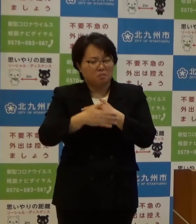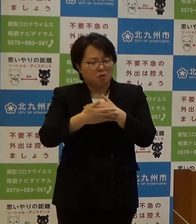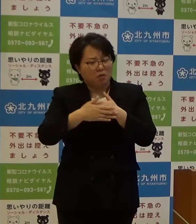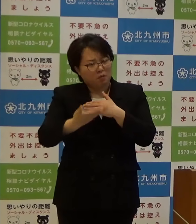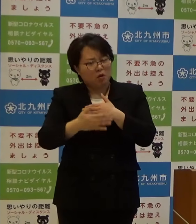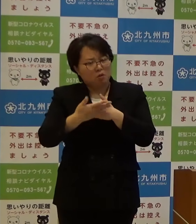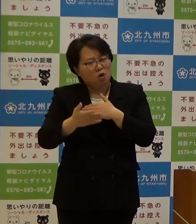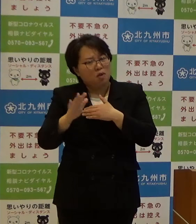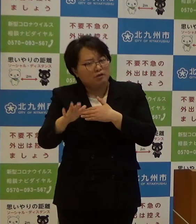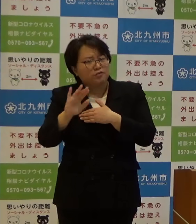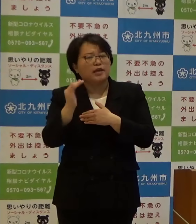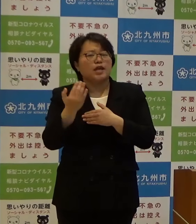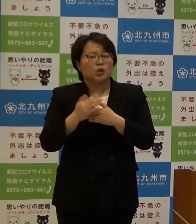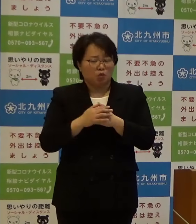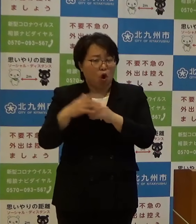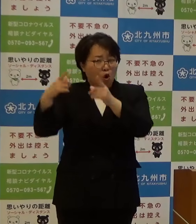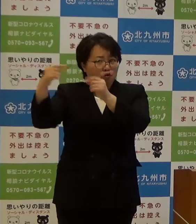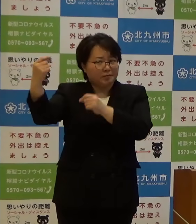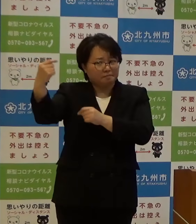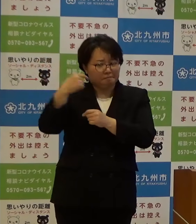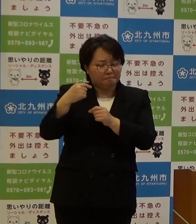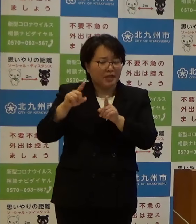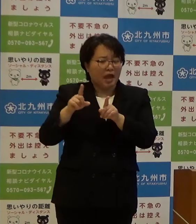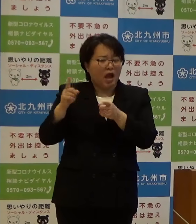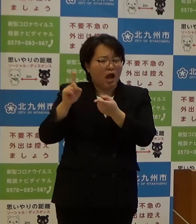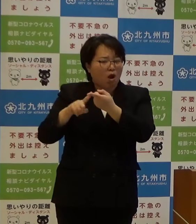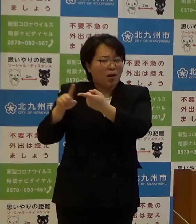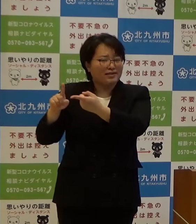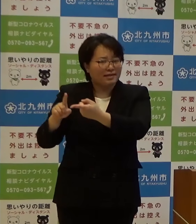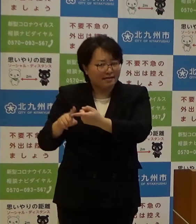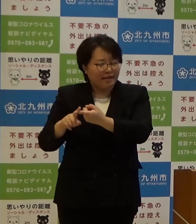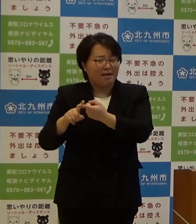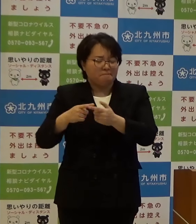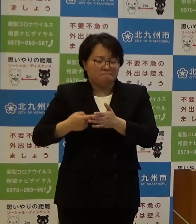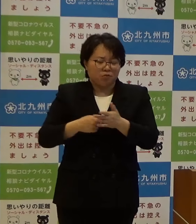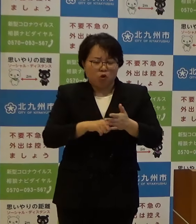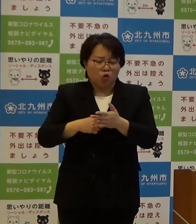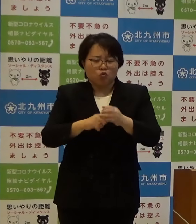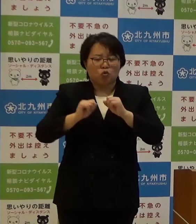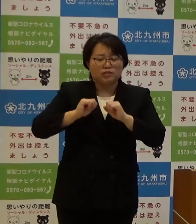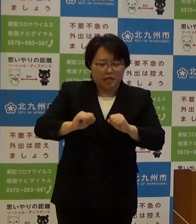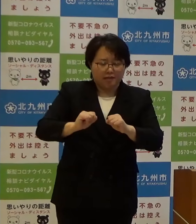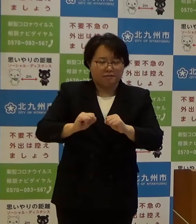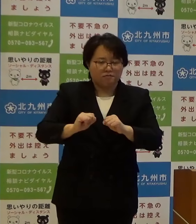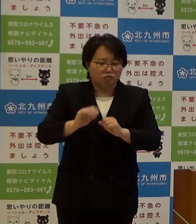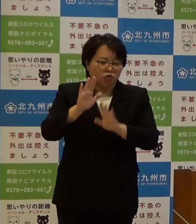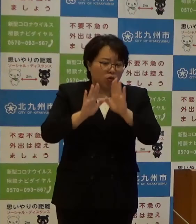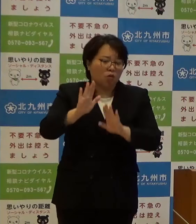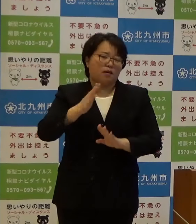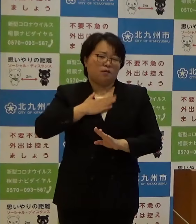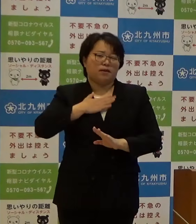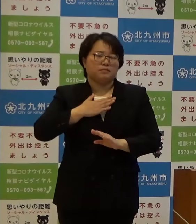その国の目標に沿ってですね、努力をされているんだなということも合わせて感じています。